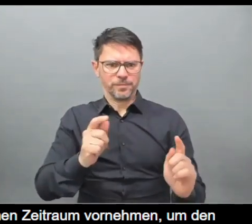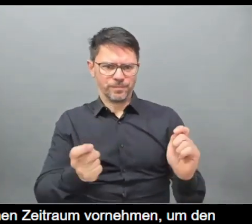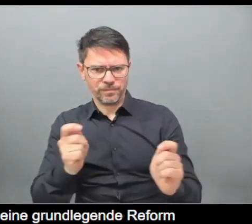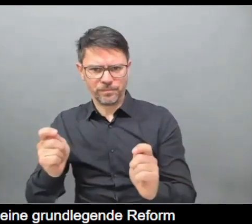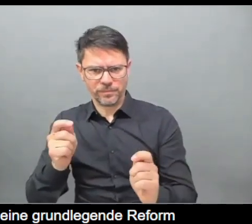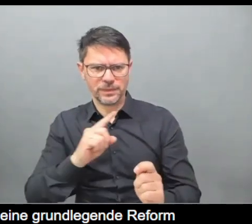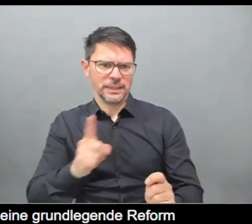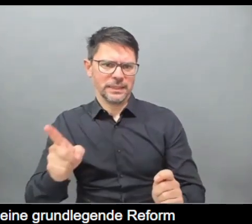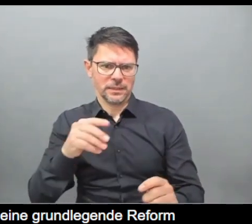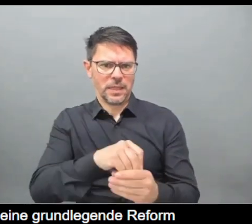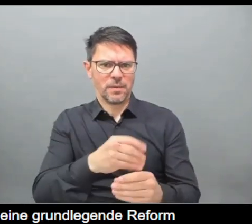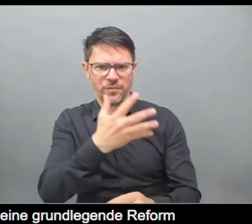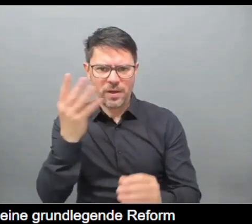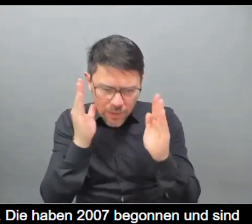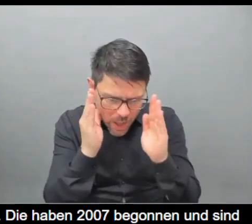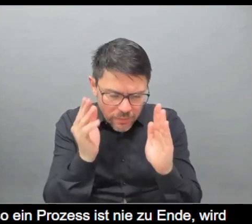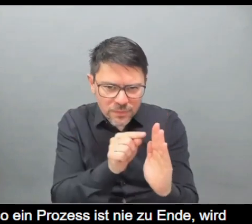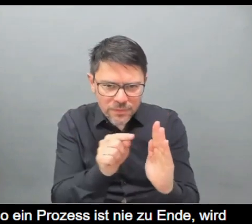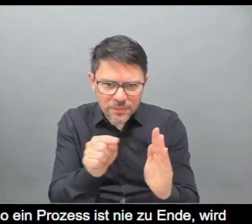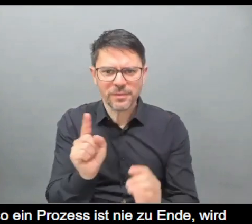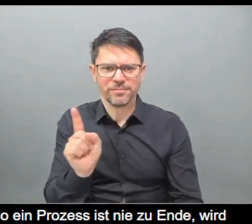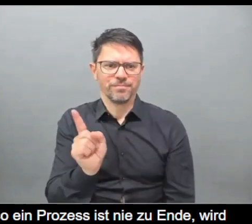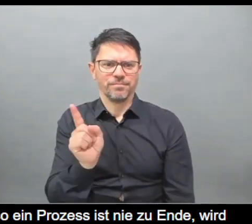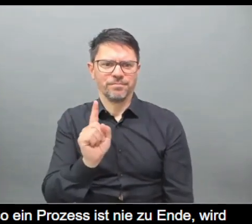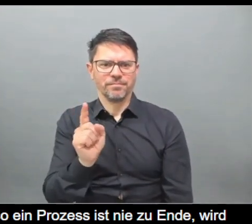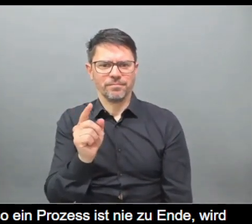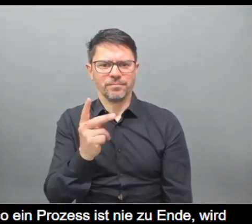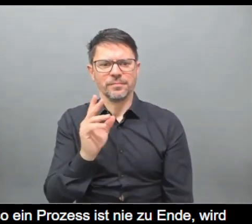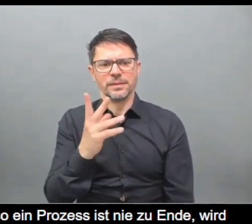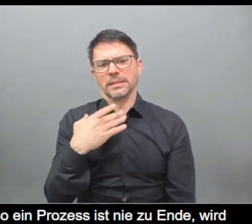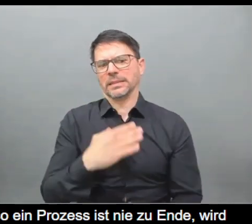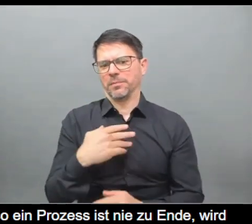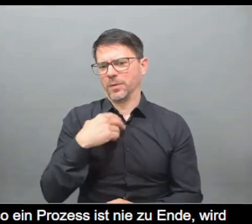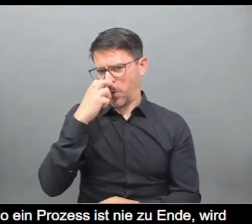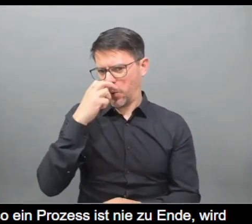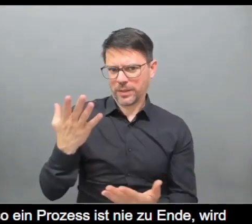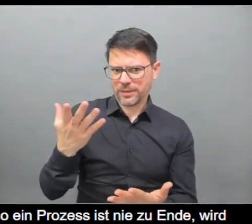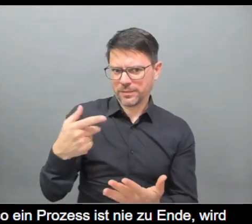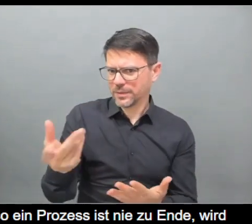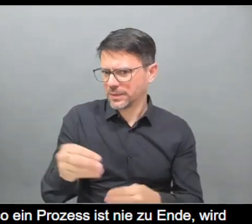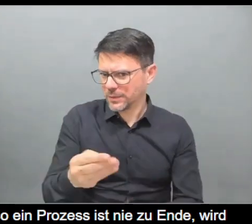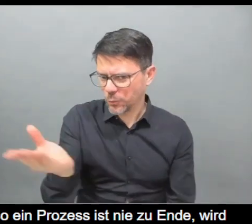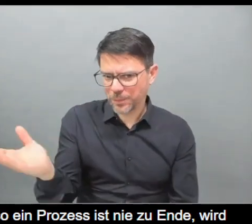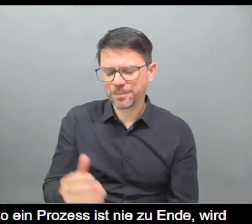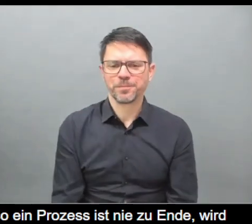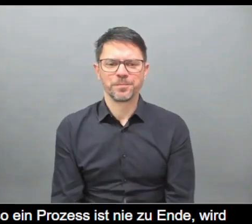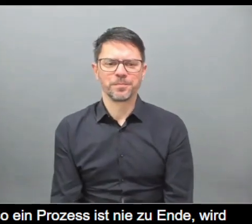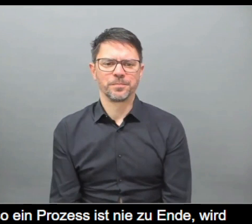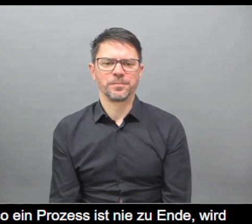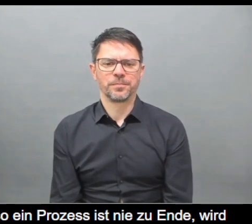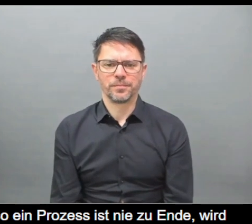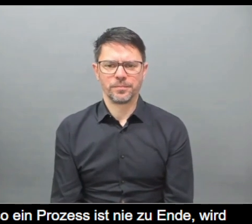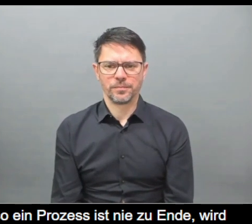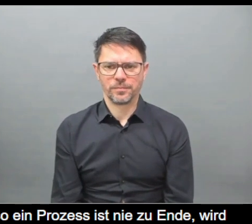Ja, wenn Sie wollen, kann ich noch aus Sicht der Bayerischen Krankenhausgesellschaft zwei, drei Sätze sagen. Also der Schlüssel für uns ist das Thema